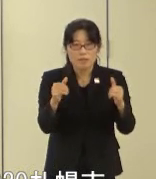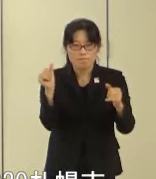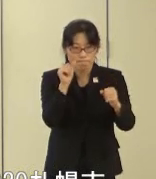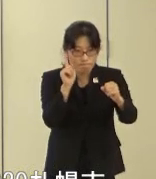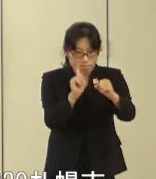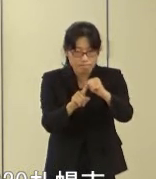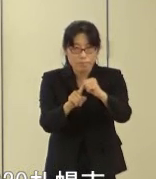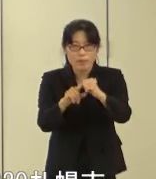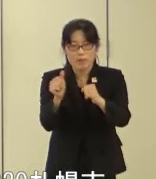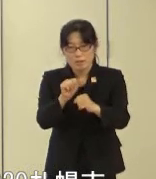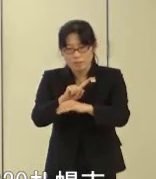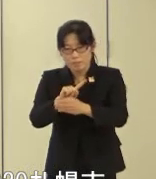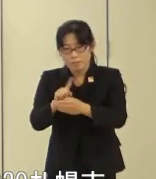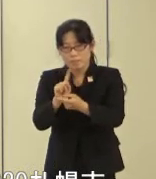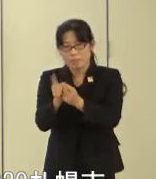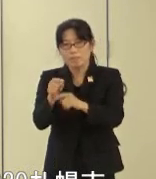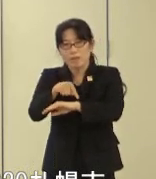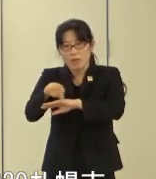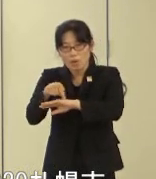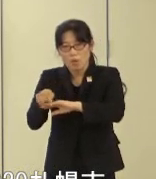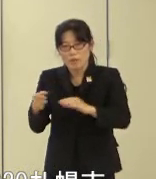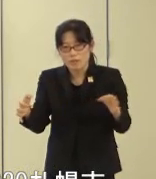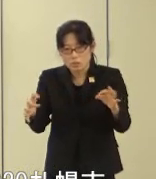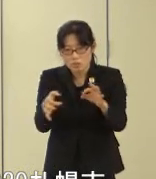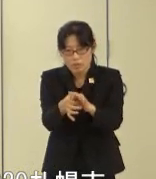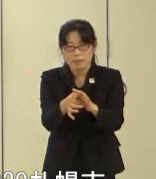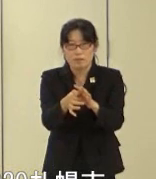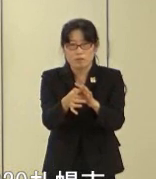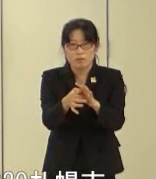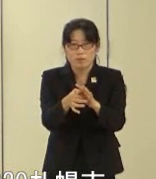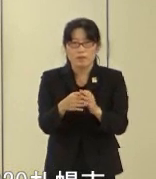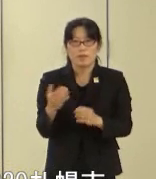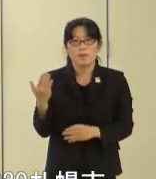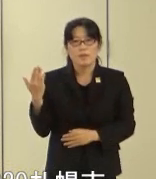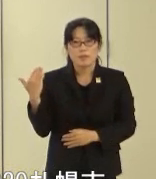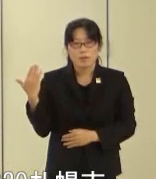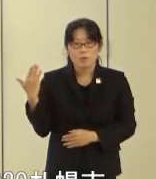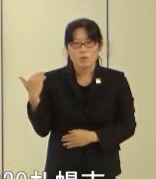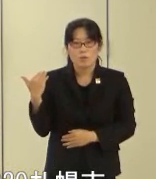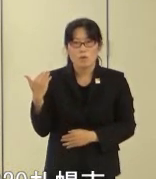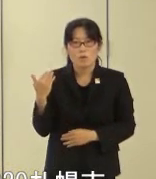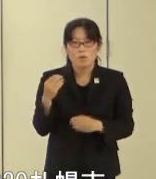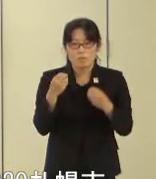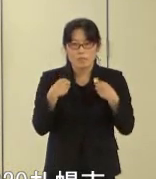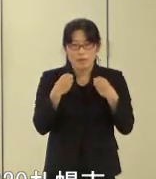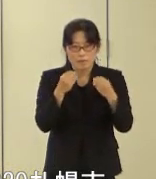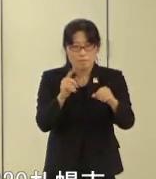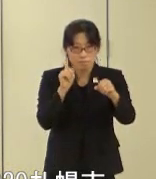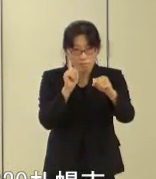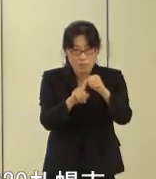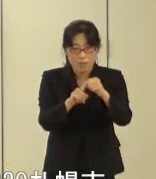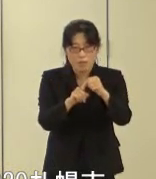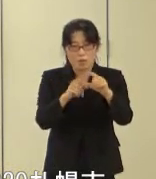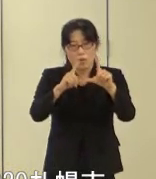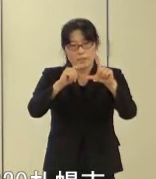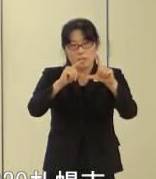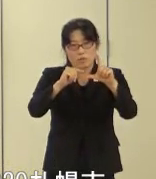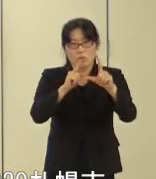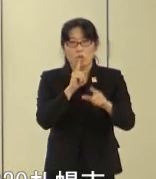見、早期対応につながっていると。先ほど陽性率の数字ございましたけれども